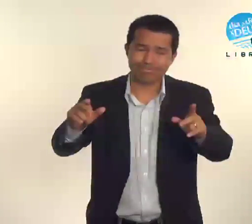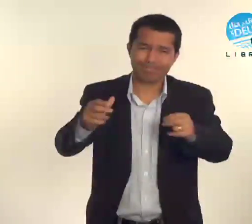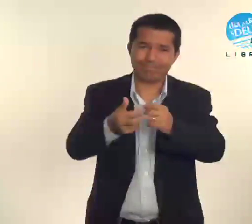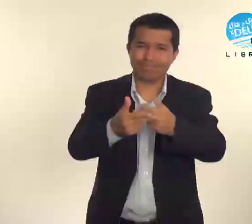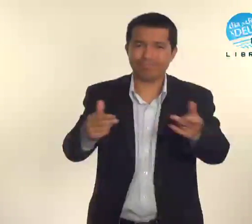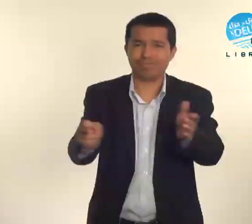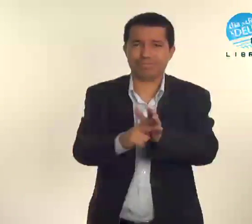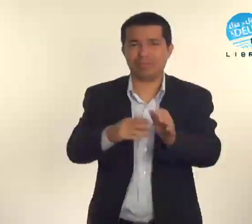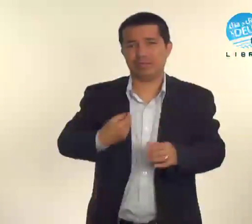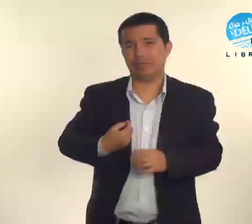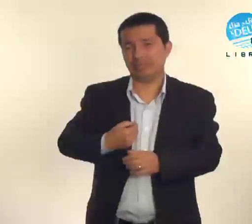lábios ou na minha vida?